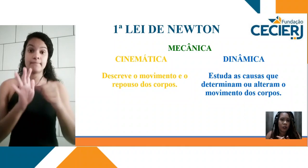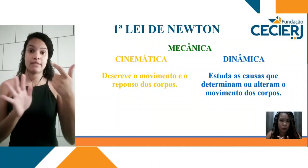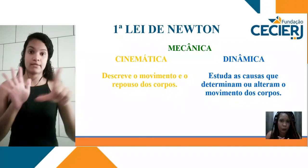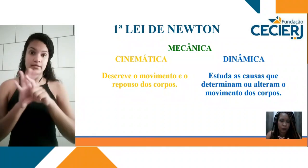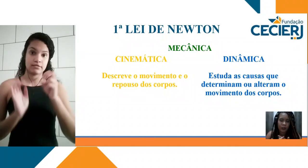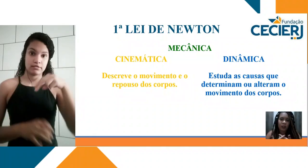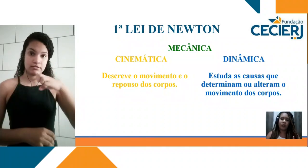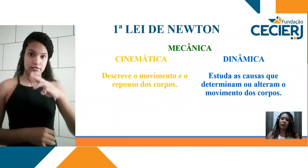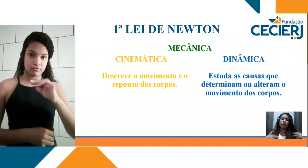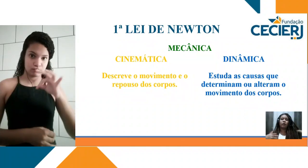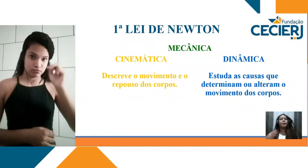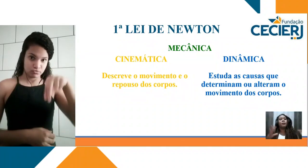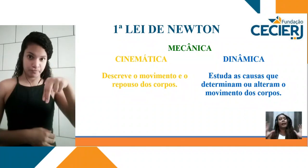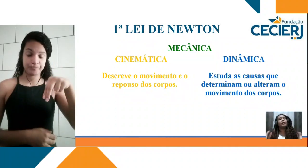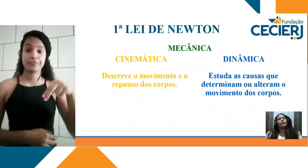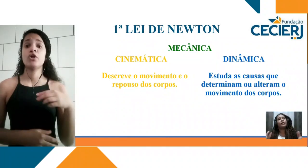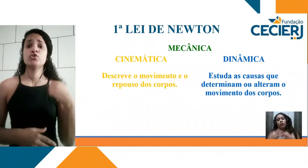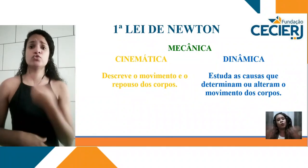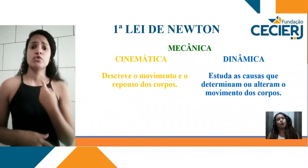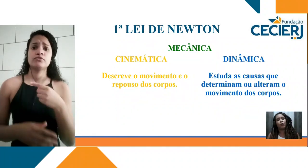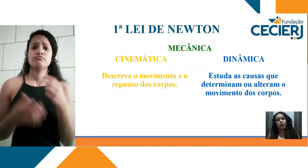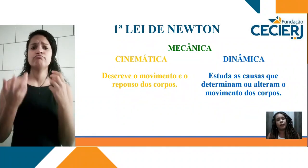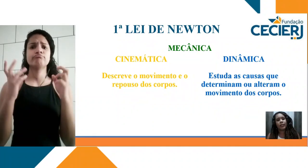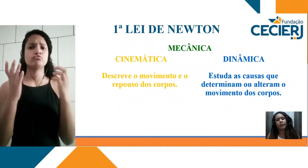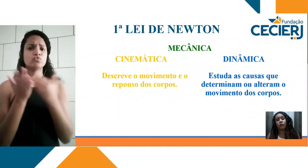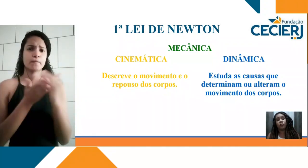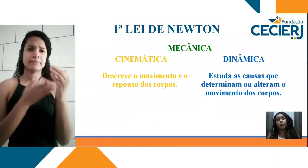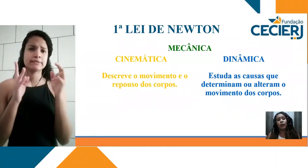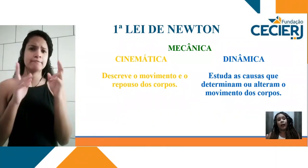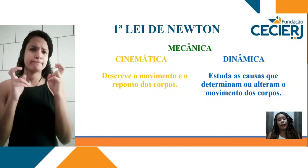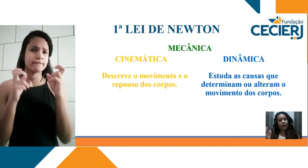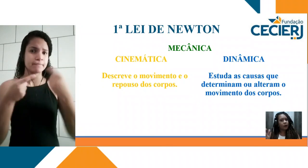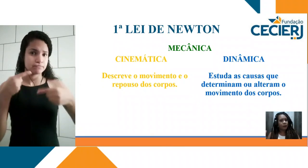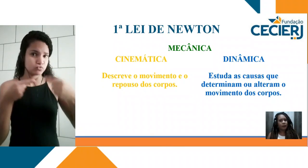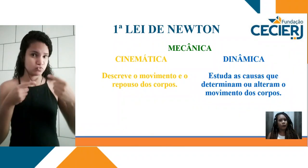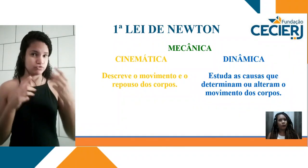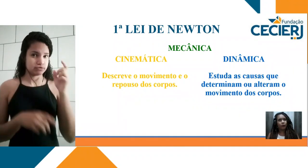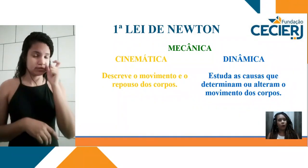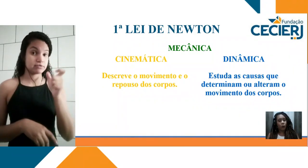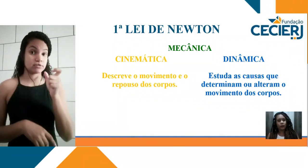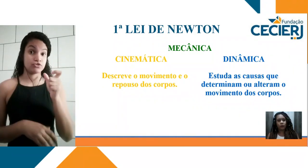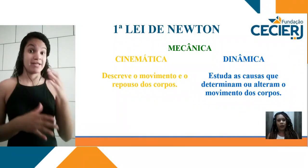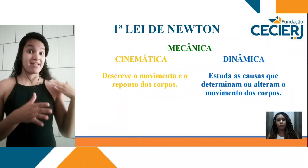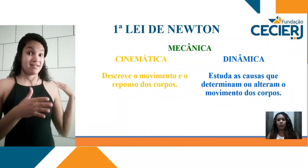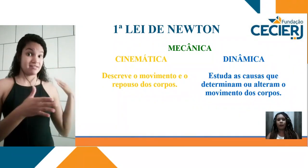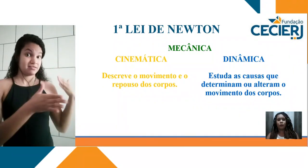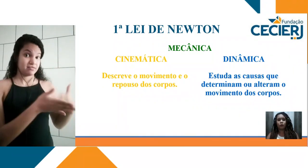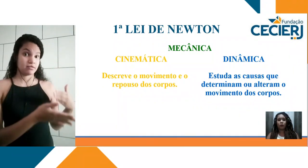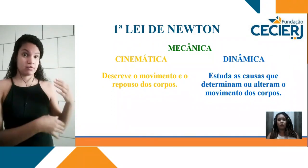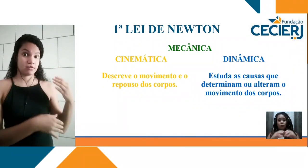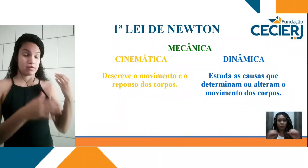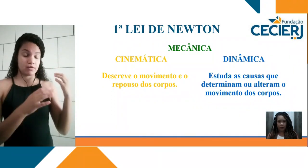lei de Newton. Então a gente vai abrir um parêntese aqui e discutir uma coisa interessante. Até o capítulo 8, a gente